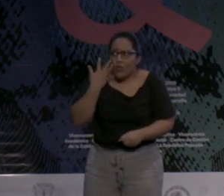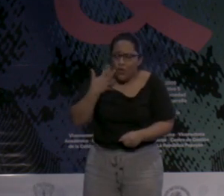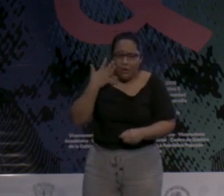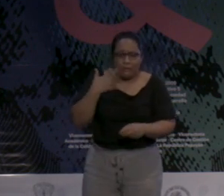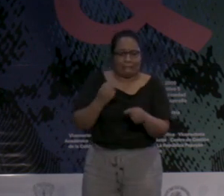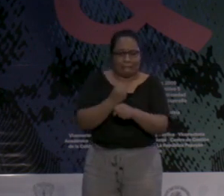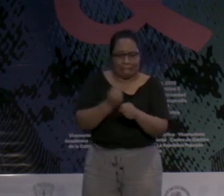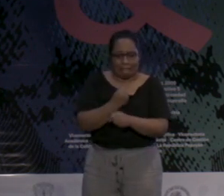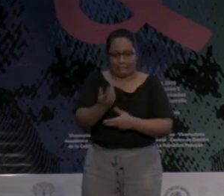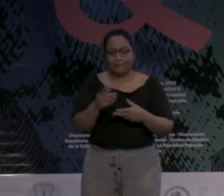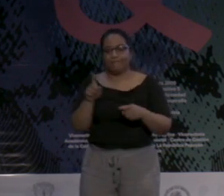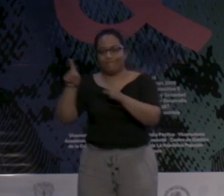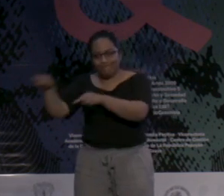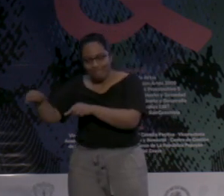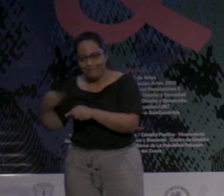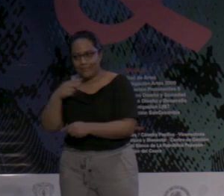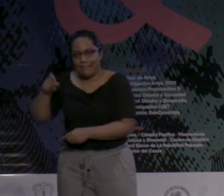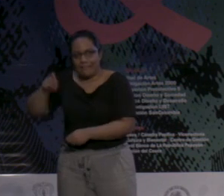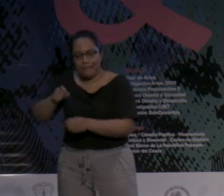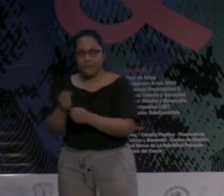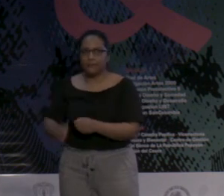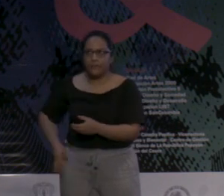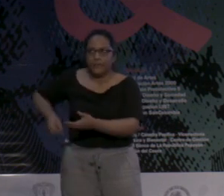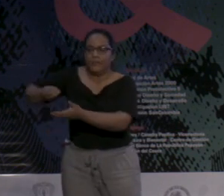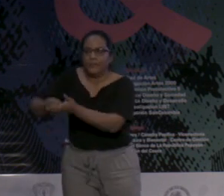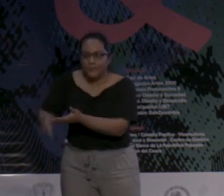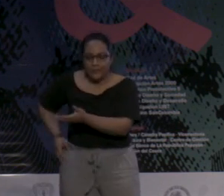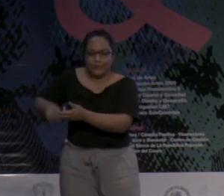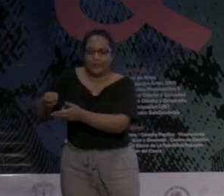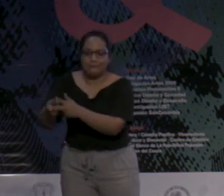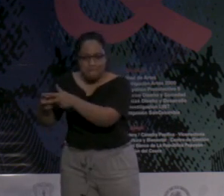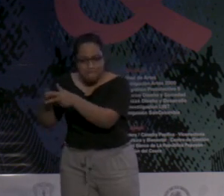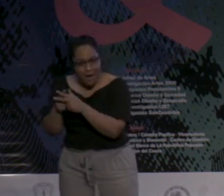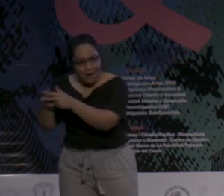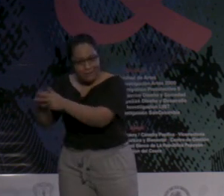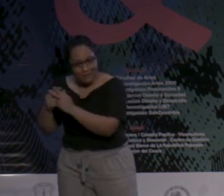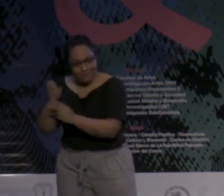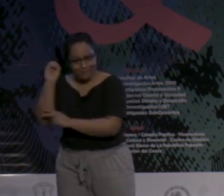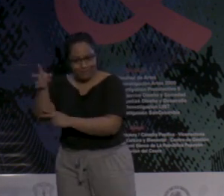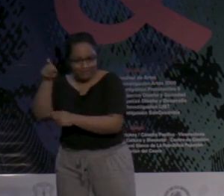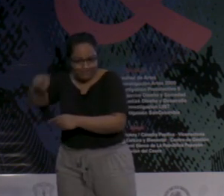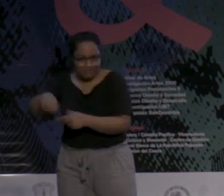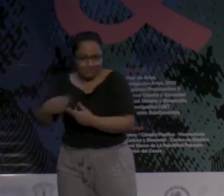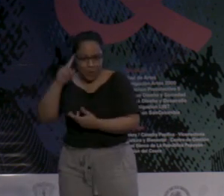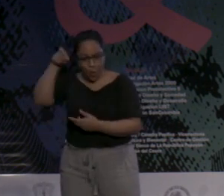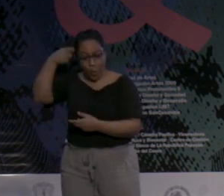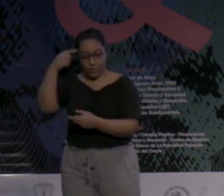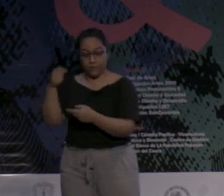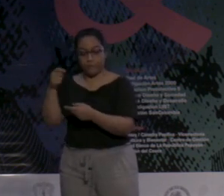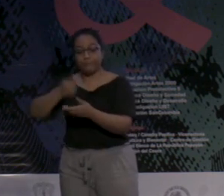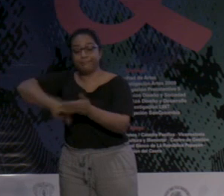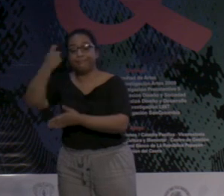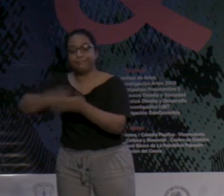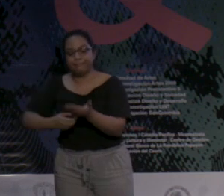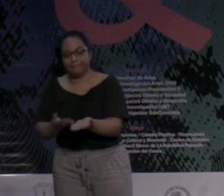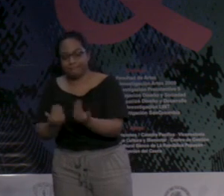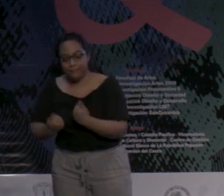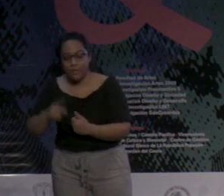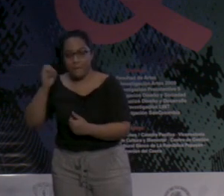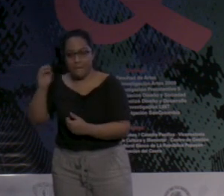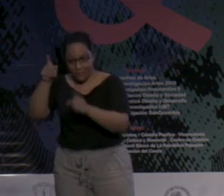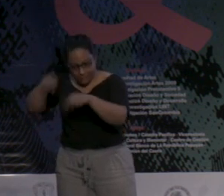basada en la informalidad, y por otro lado una necesidad de declarar capital que obviamente le conviene al gobierno porque puede gravarlos con impuestos, y los